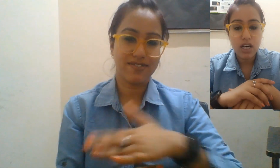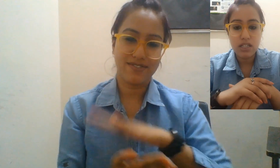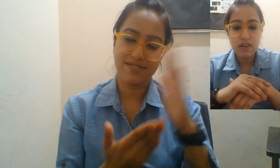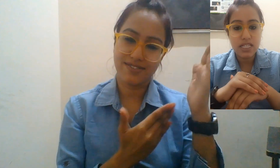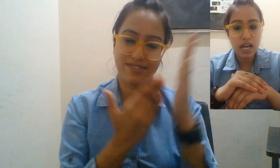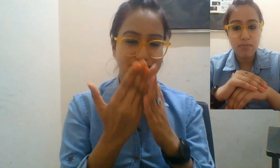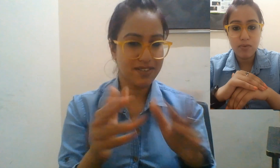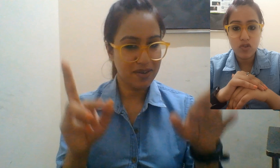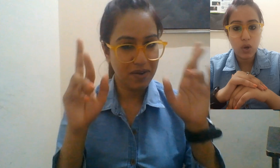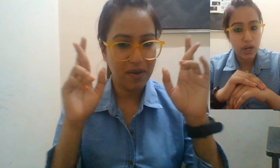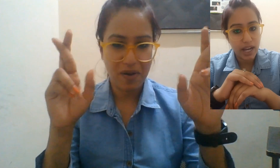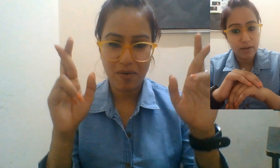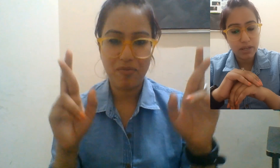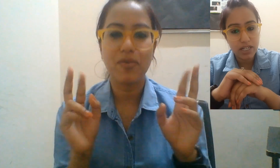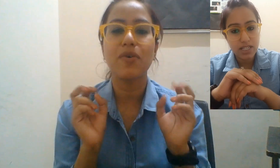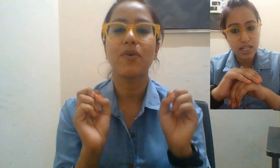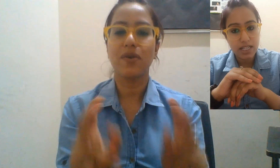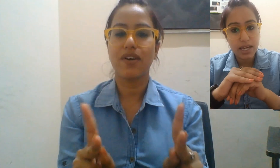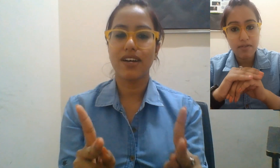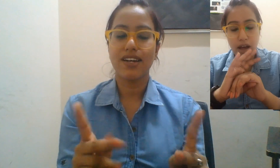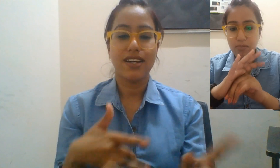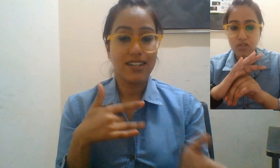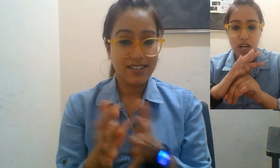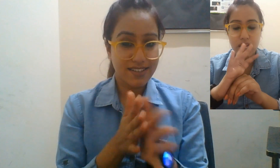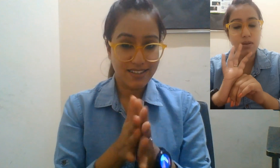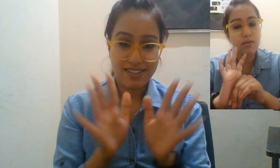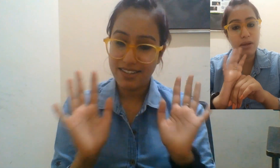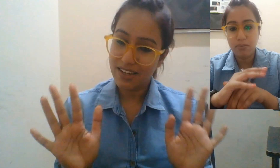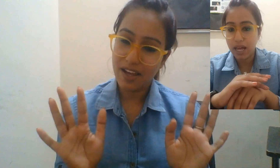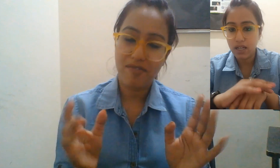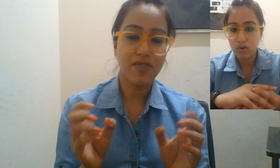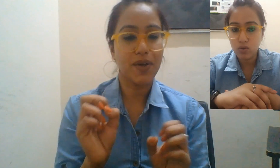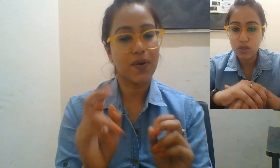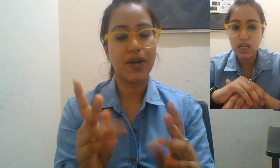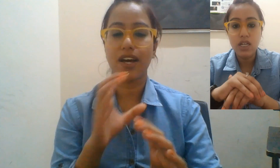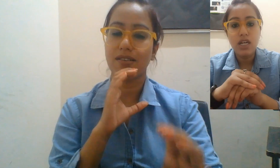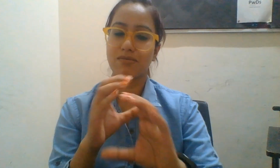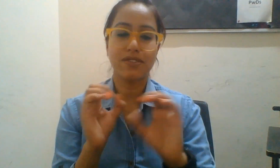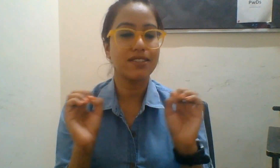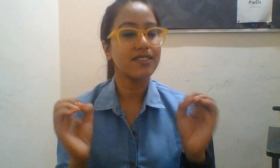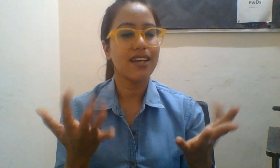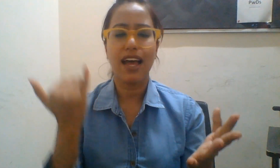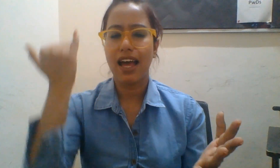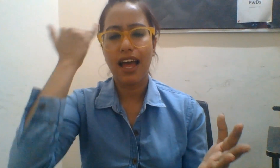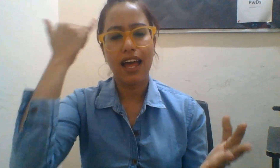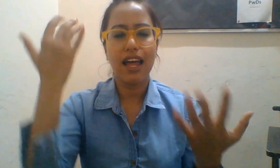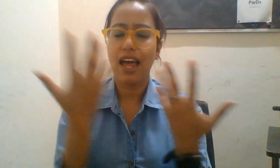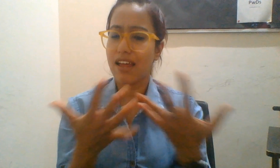इंटरप्रेटर, अदरवाइज़ आप मुझे कांटेक्ट भी कर सकते हैं, वहाँ पे जाके मैं रिप्लाई कर दूँगी।